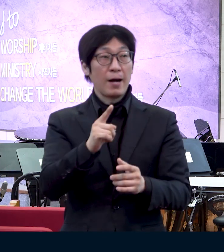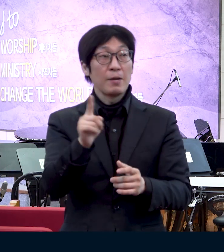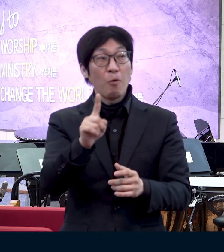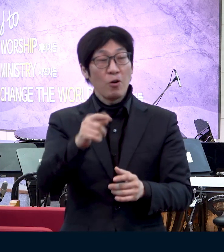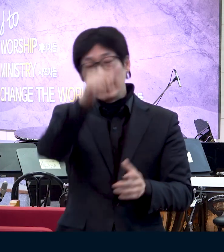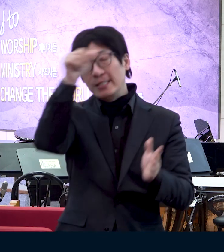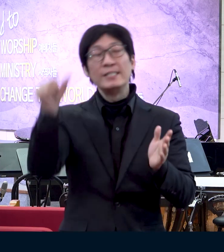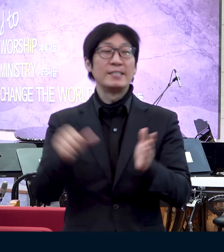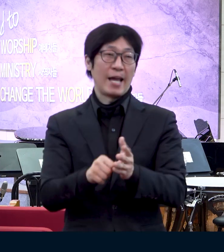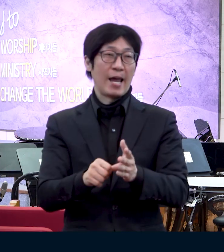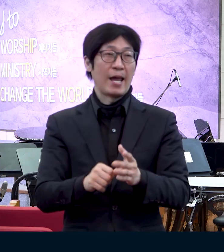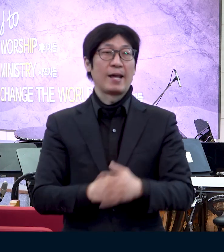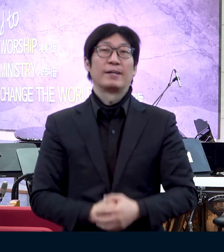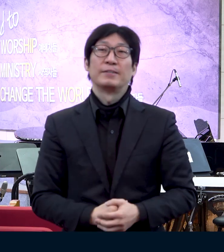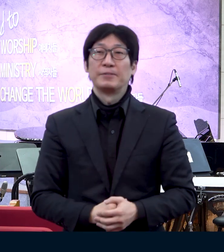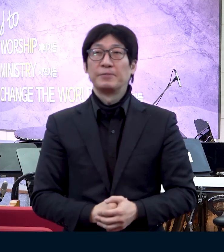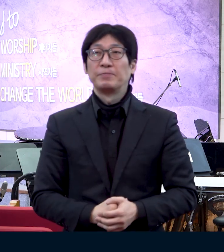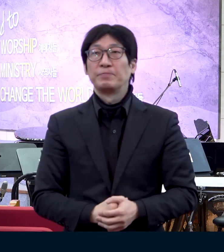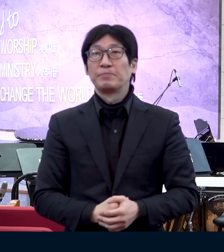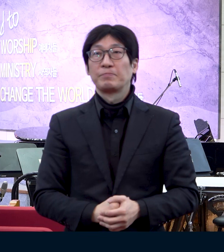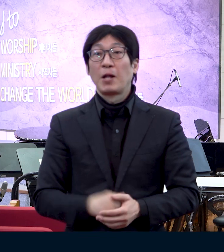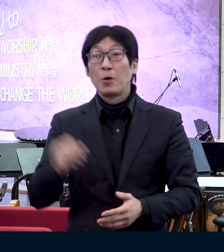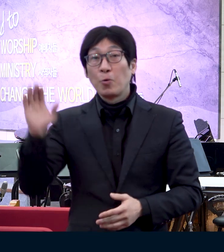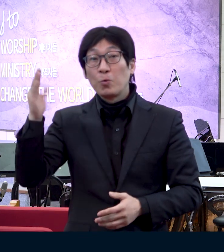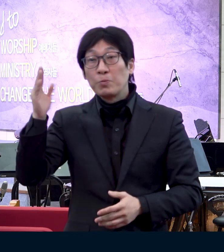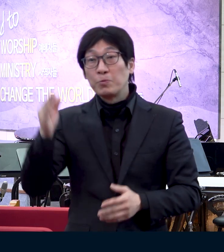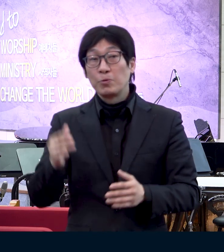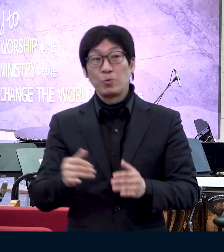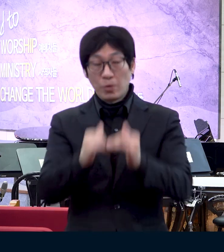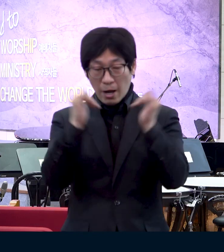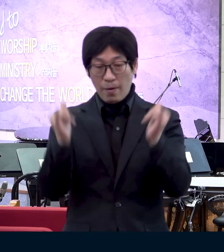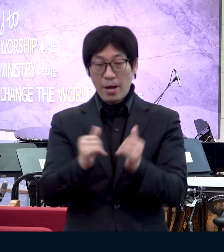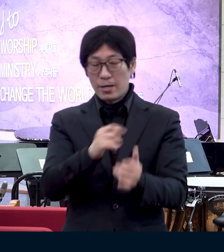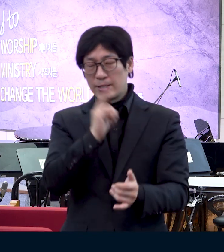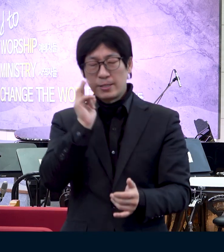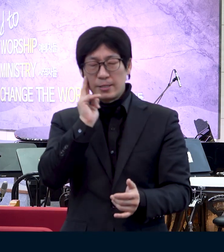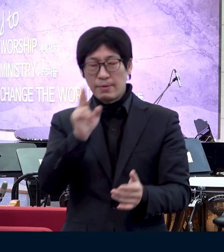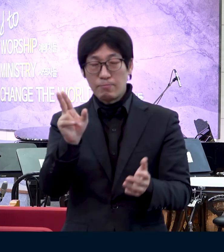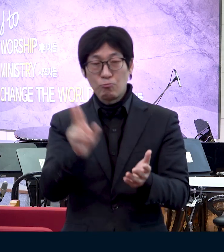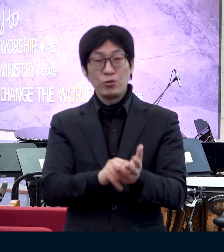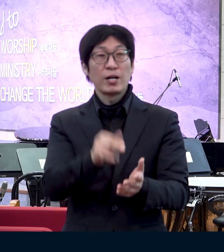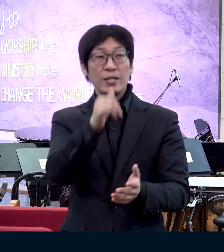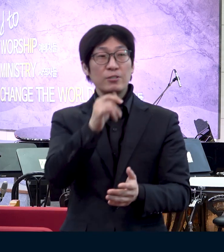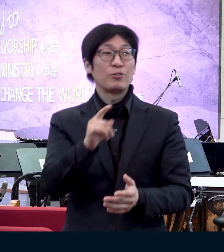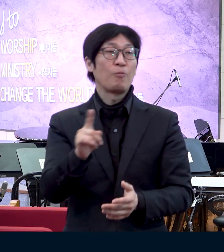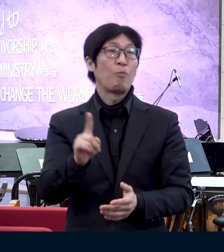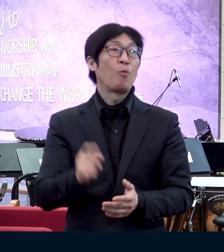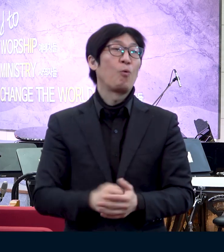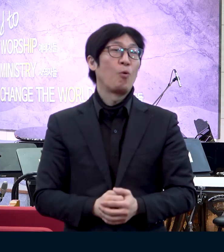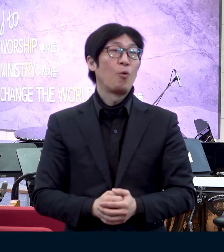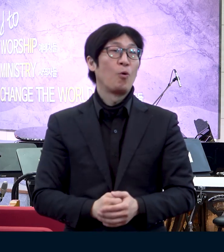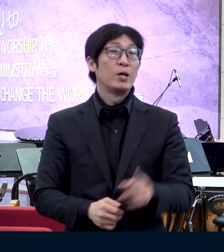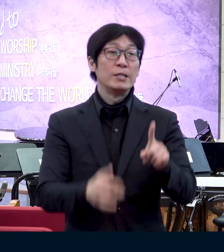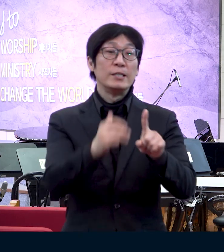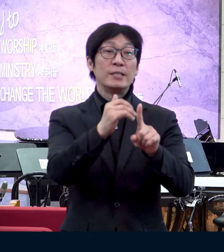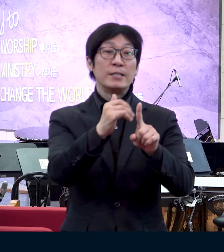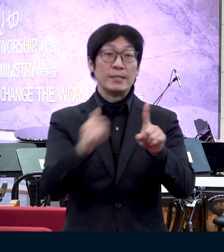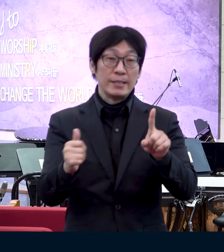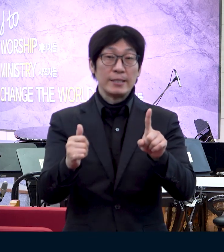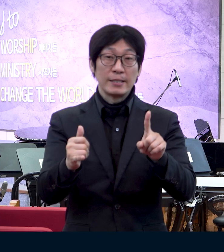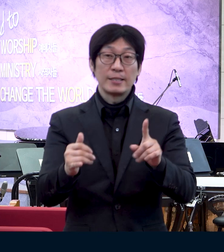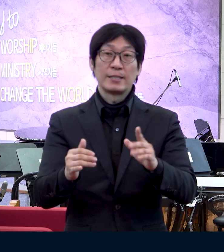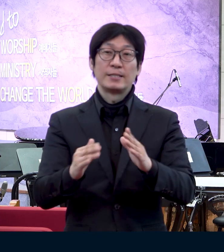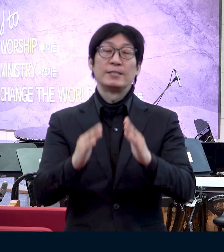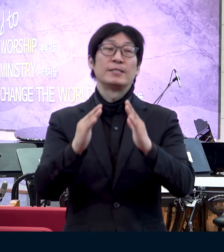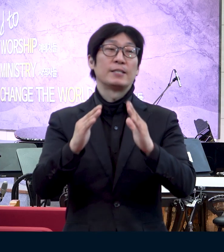하는 것이죠. 요즘 우리 사회에 정말 심각한 문제는 뭐냐? 소위 1인 가구가 너무